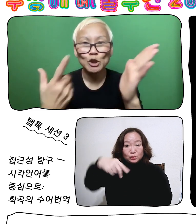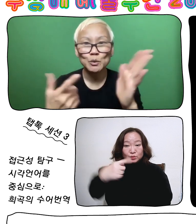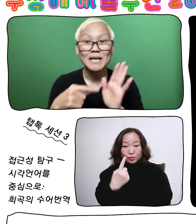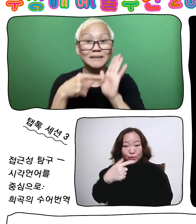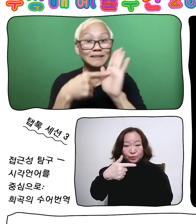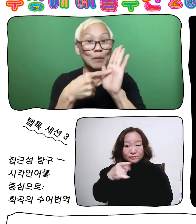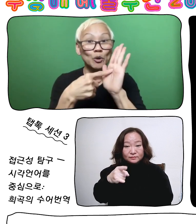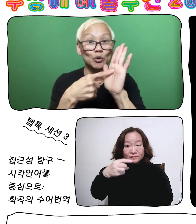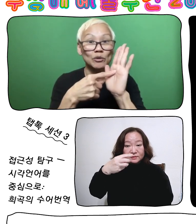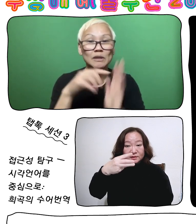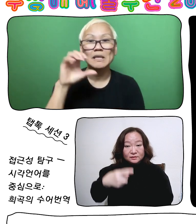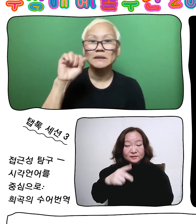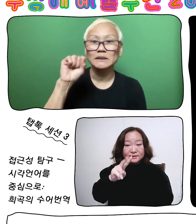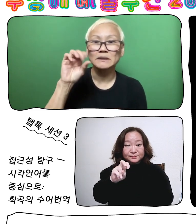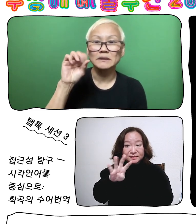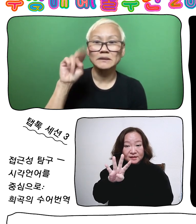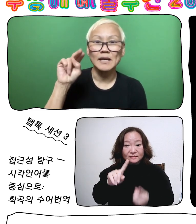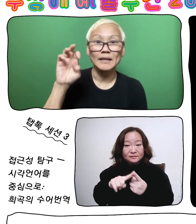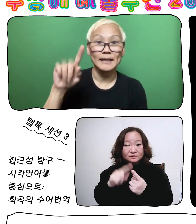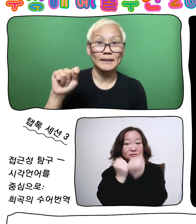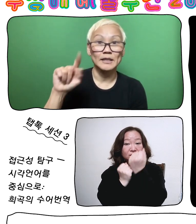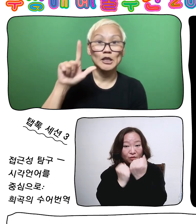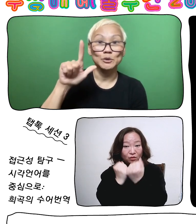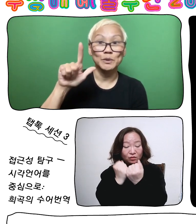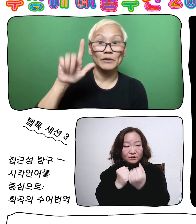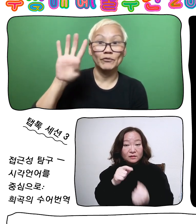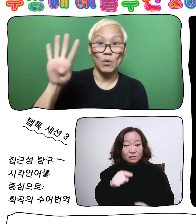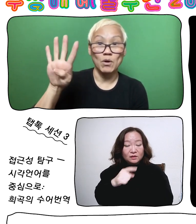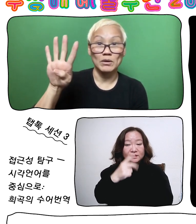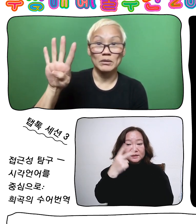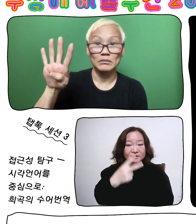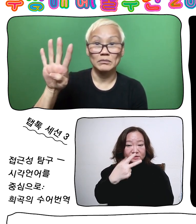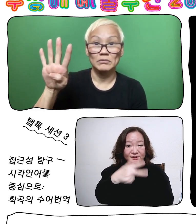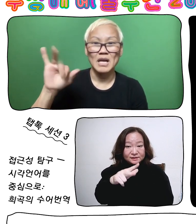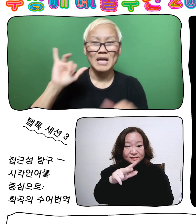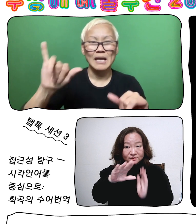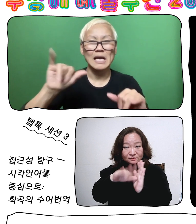셰익스피어의 소네트 24에 대해서 설명해 보겠습니다.